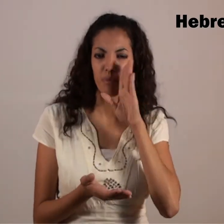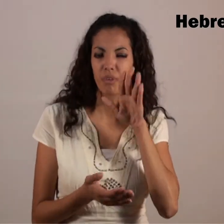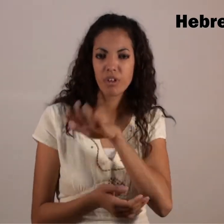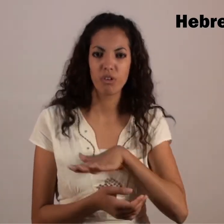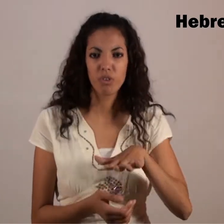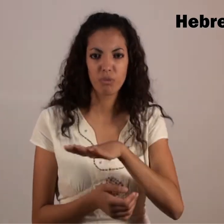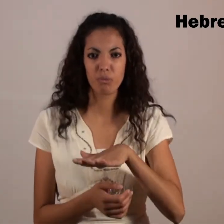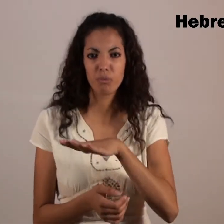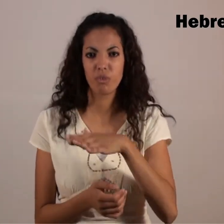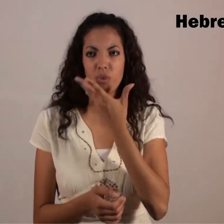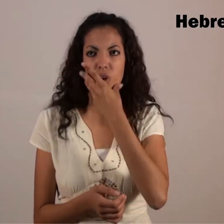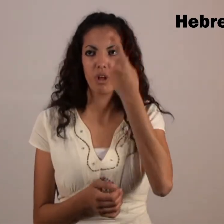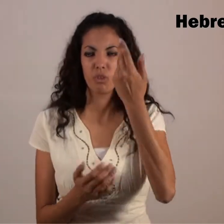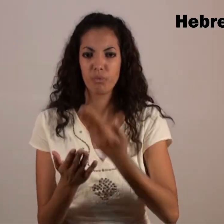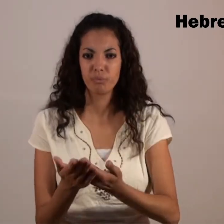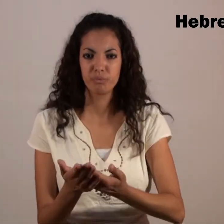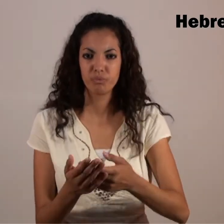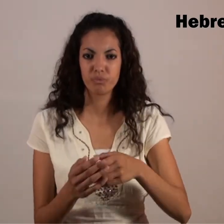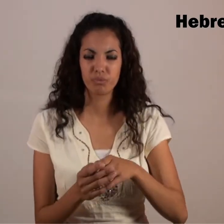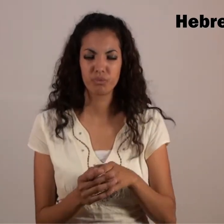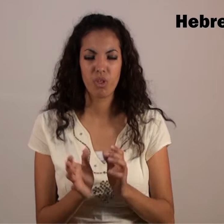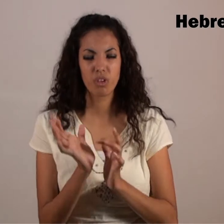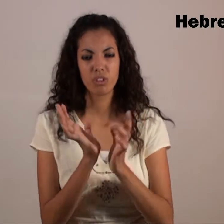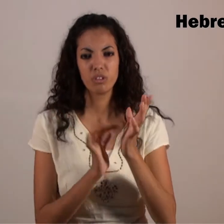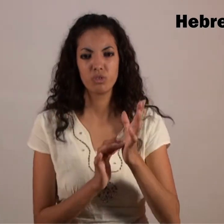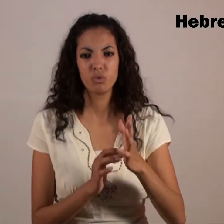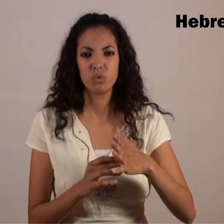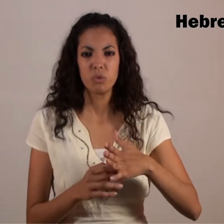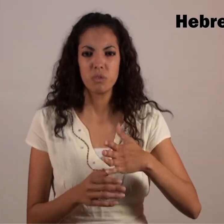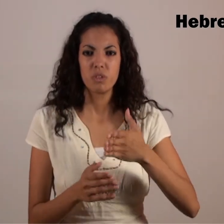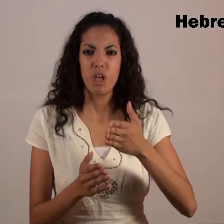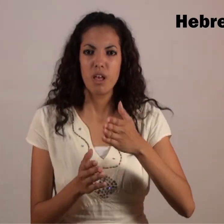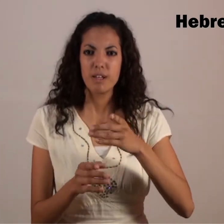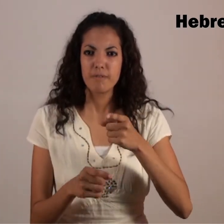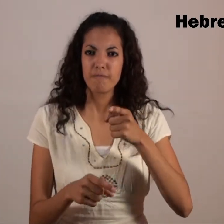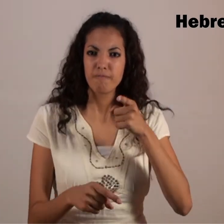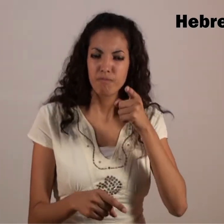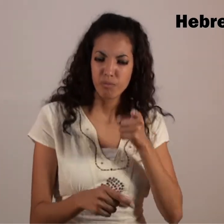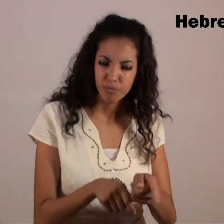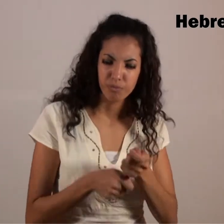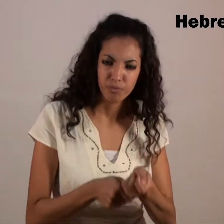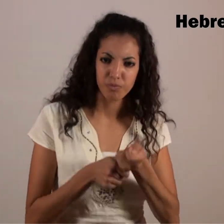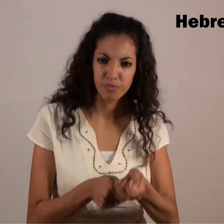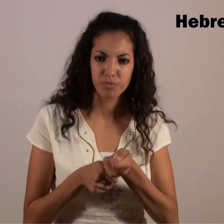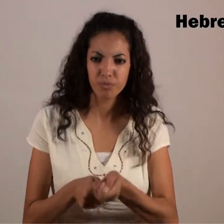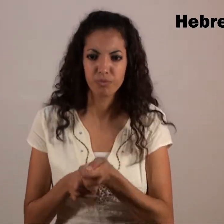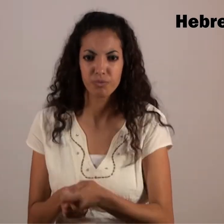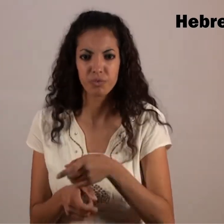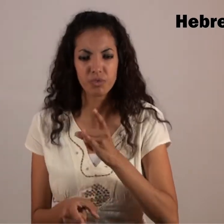en cuanto él mismo padeció siendo tentado, es poderoso para socorrer a los que son tentados.